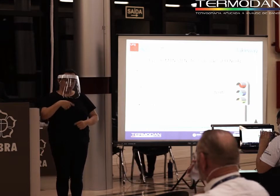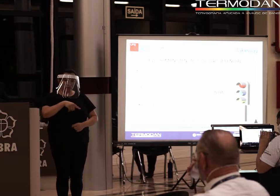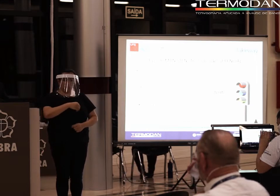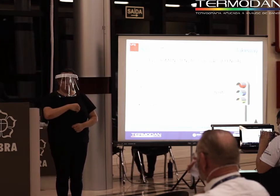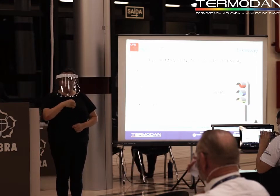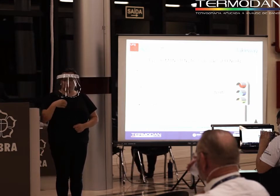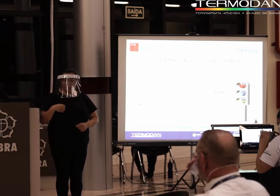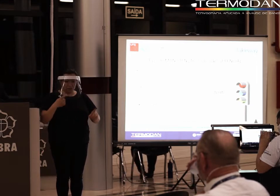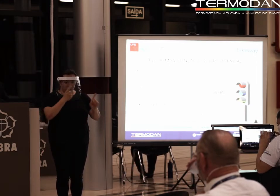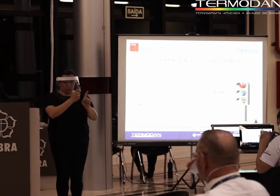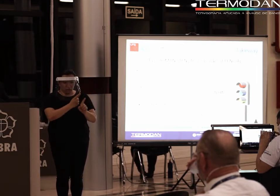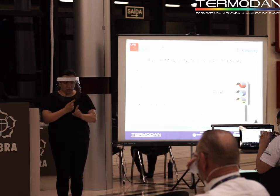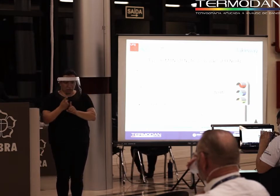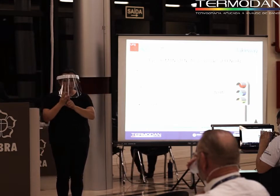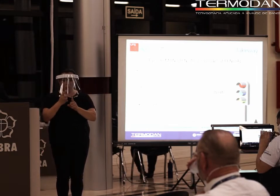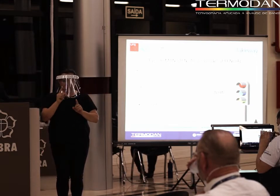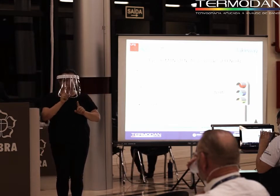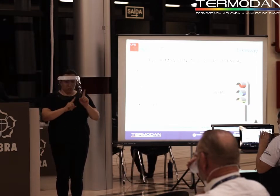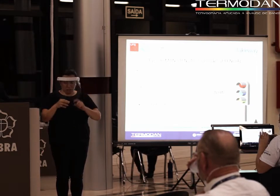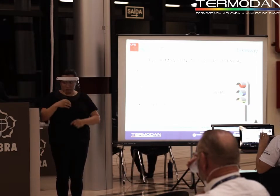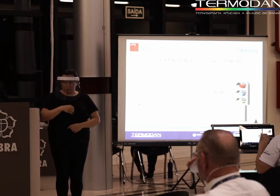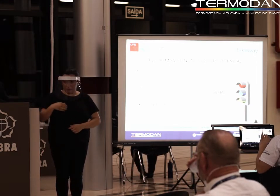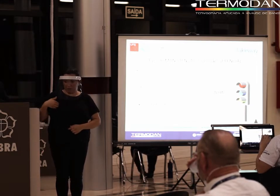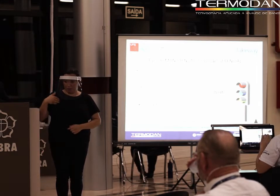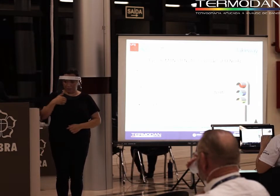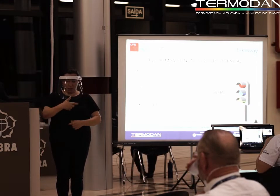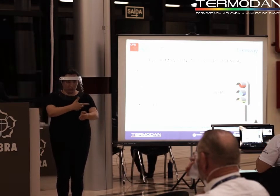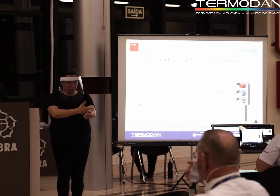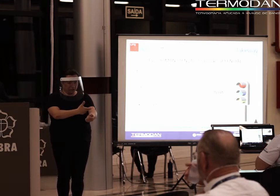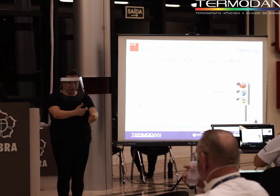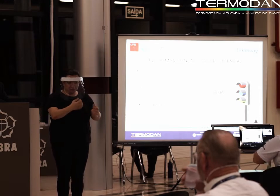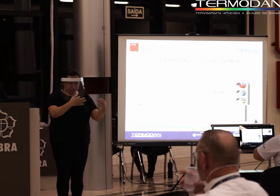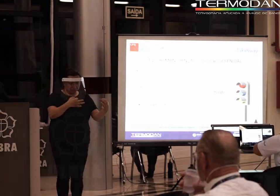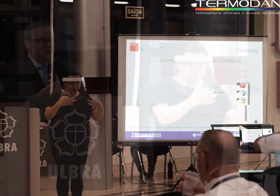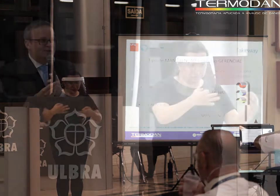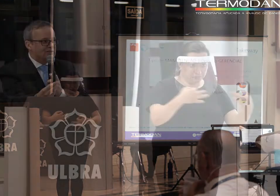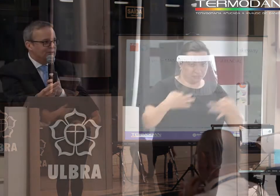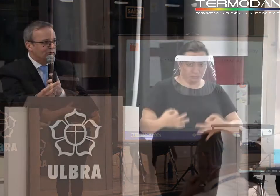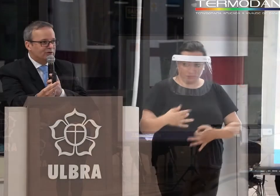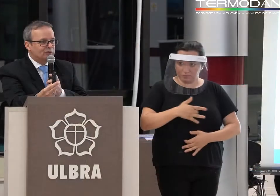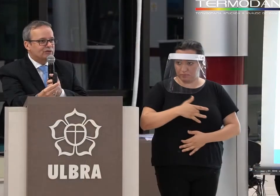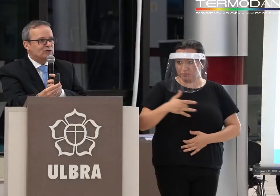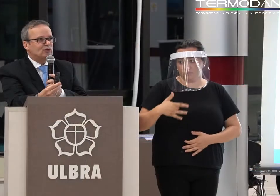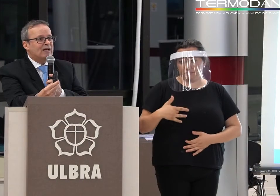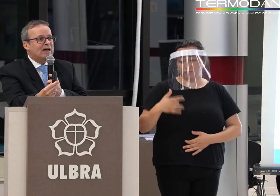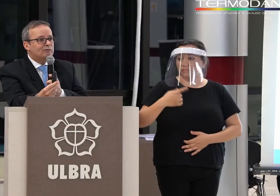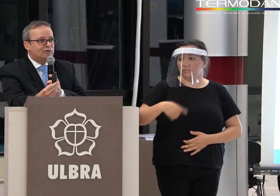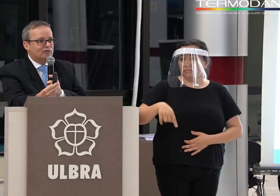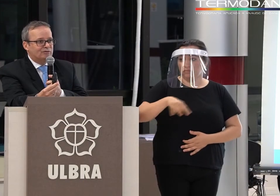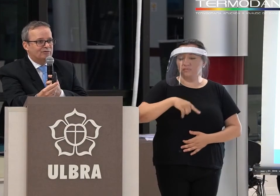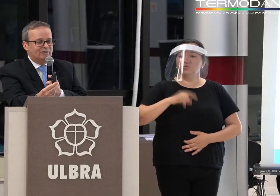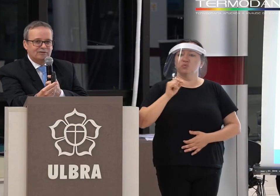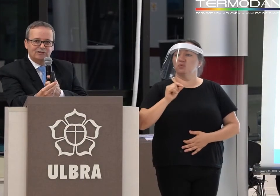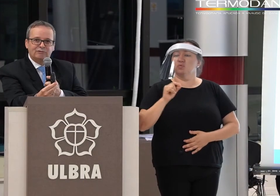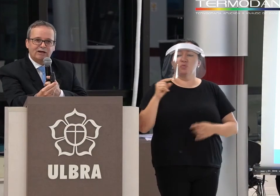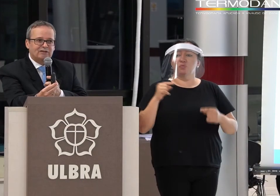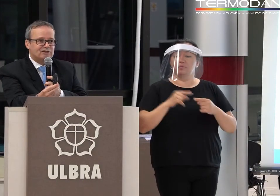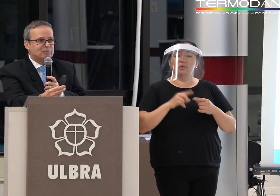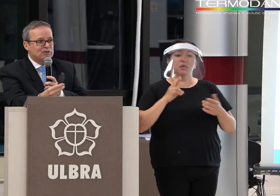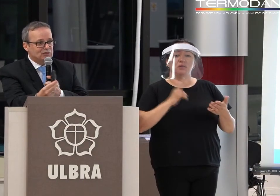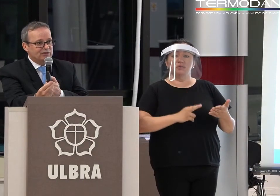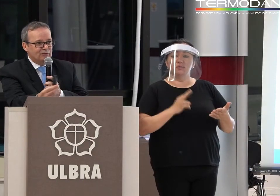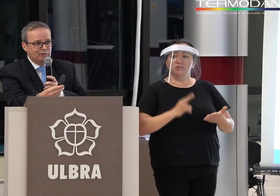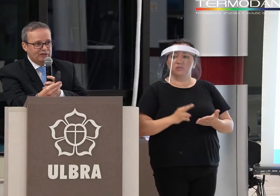médicos. Quando a gente vai fazer um exame, o médico pede o quê? Vários exames. Que seria o quê? Os resultados de